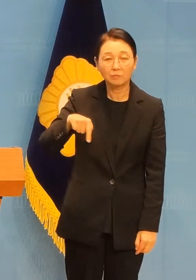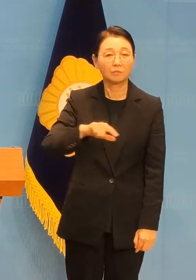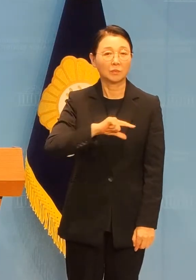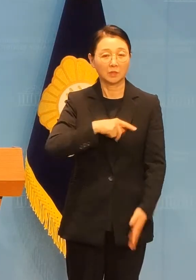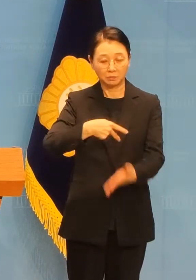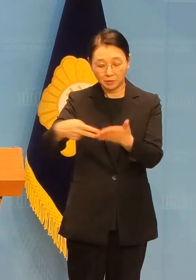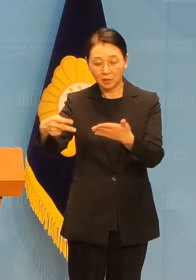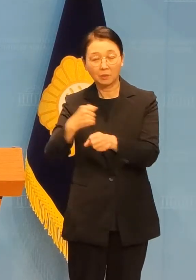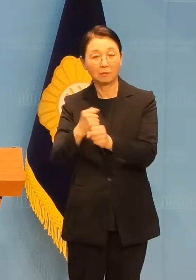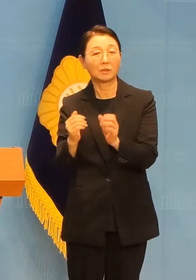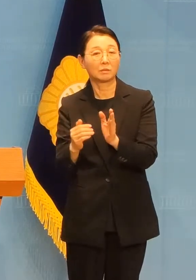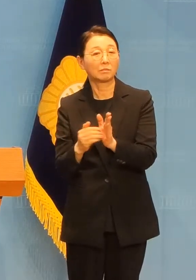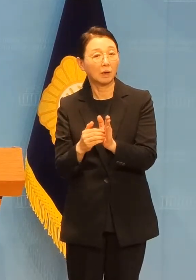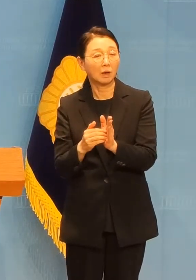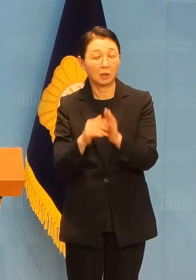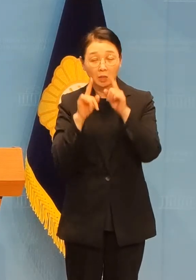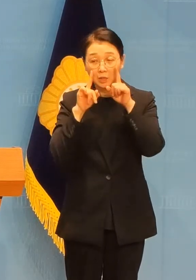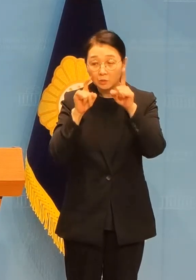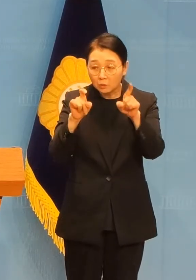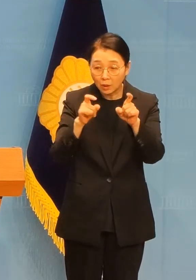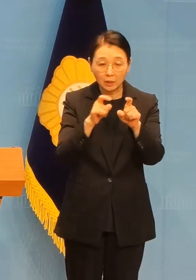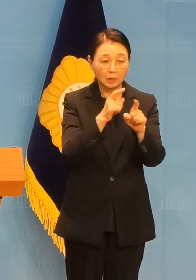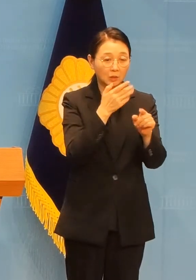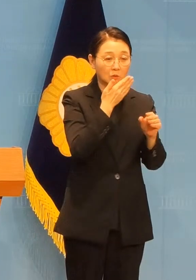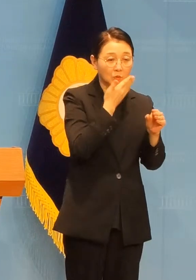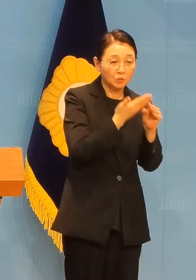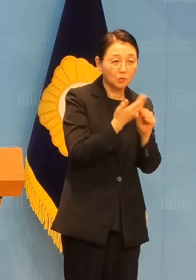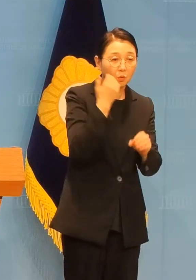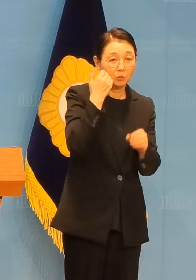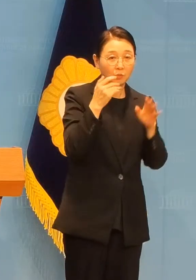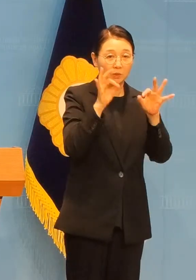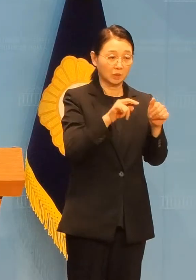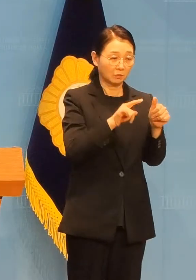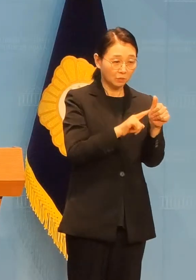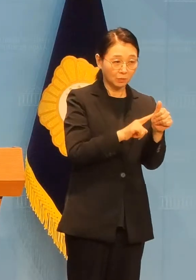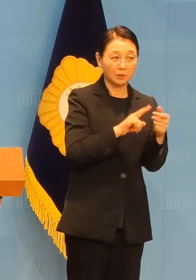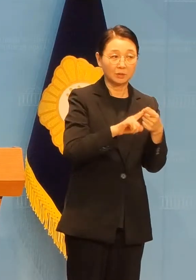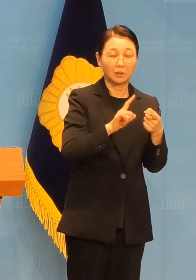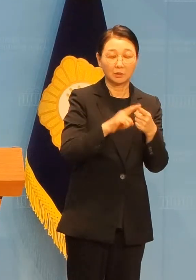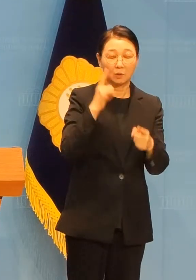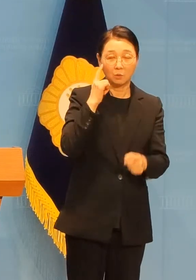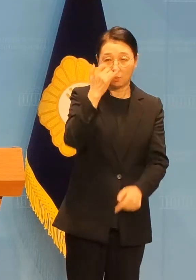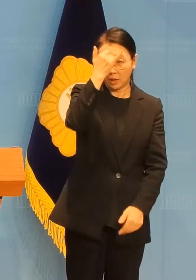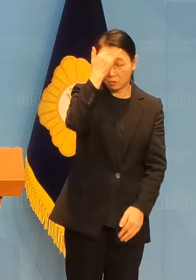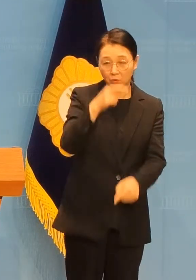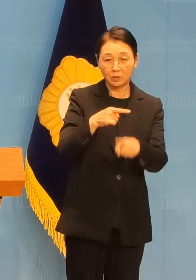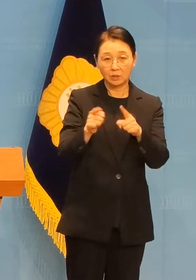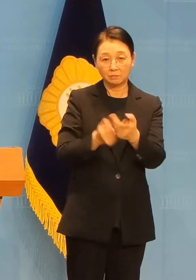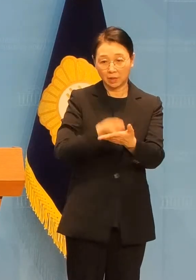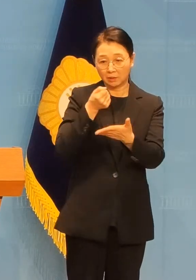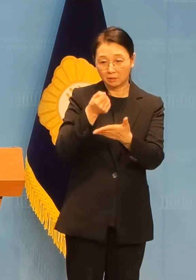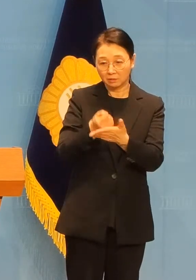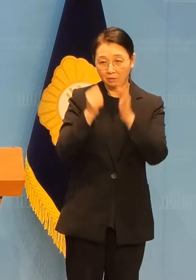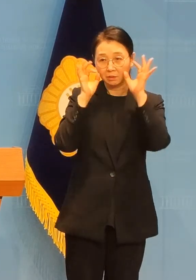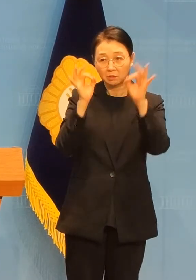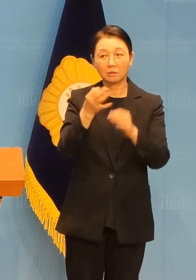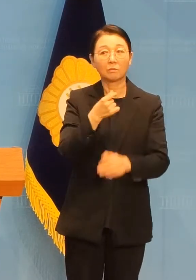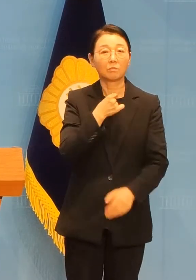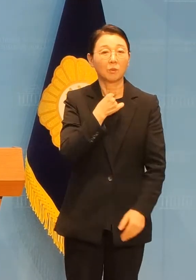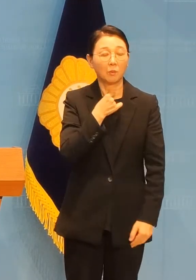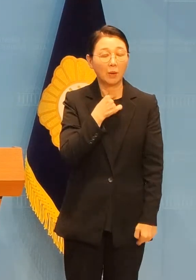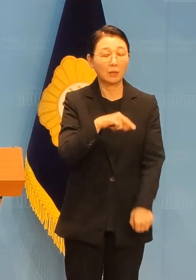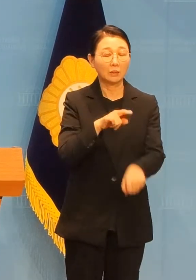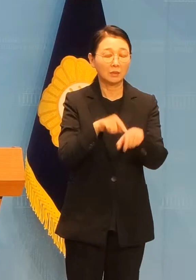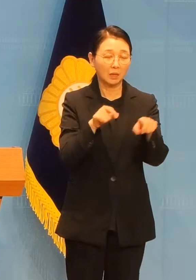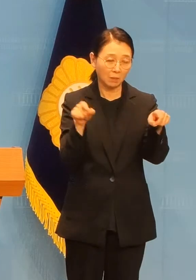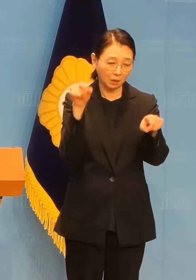제명하면서도 의혹의 몸통으로 지목된 김 의원에 대해서는 윤리심판원 결정을 지켜보자며 시간만